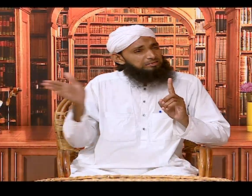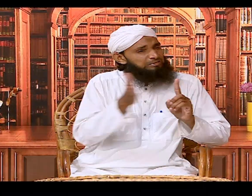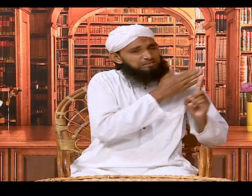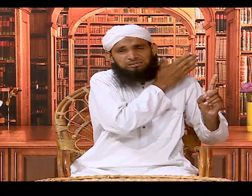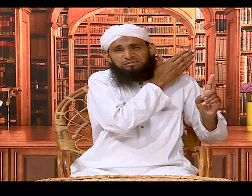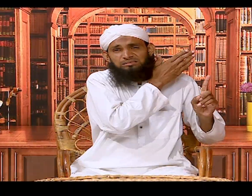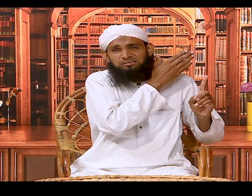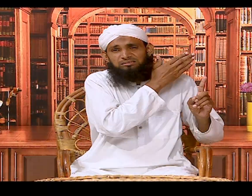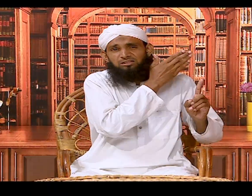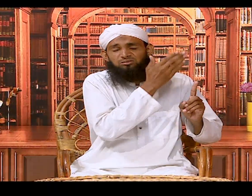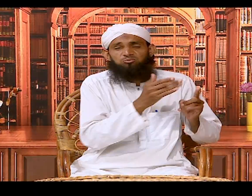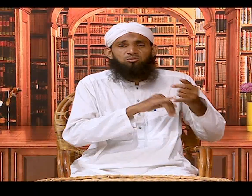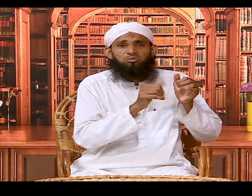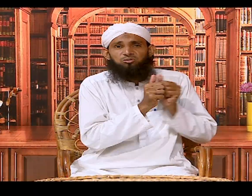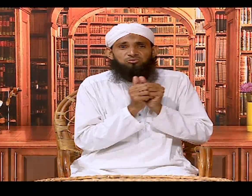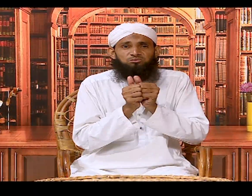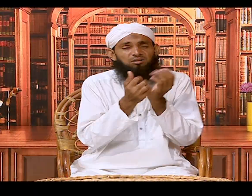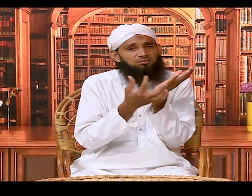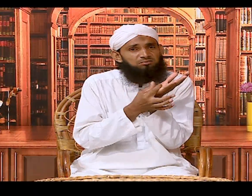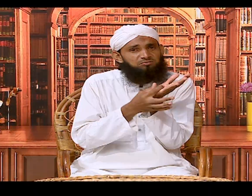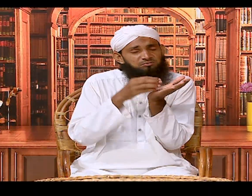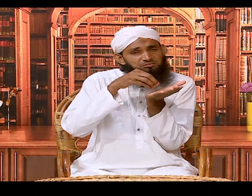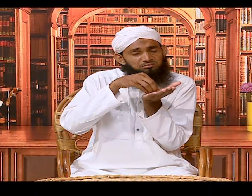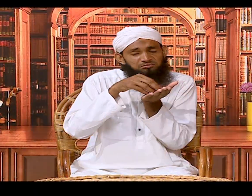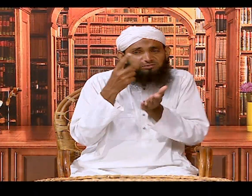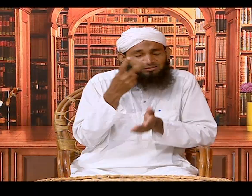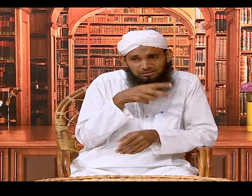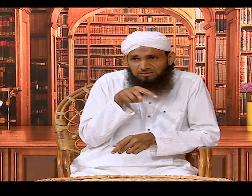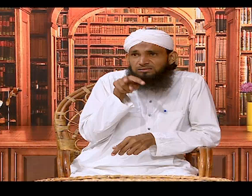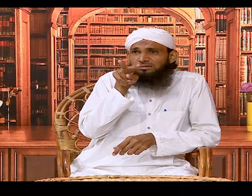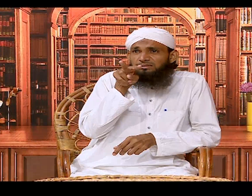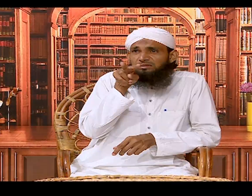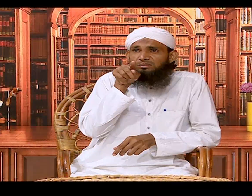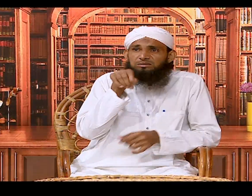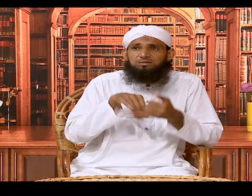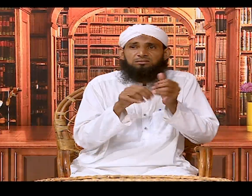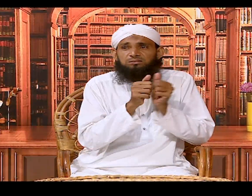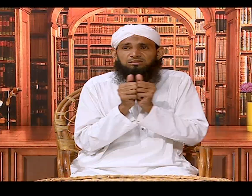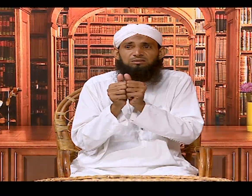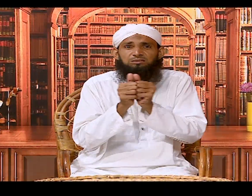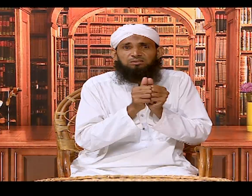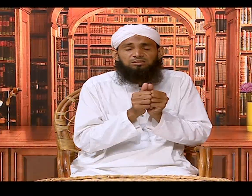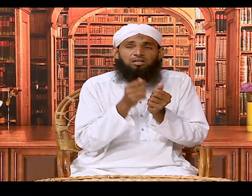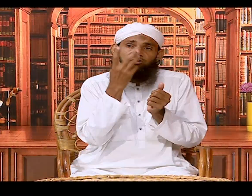مار دیا۔ جب حضرت عثمان غنی رضی اللہ عنہ نے یہ منظر دیکھا تو آپ نے میرے خلاف 4 دعائیں